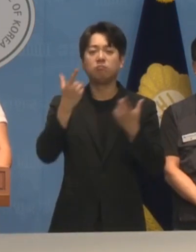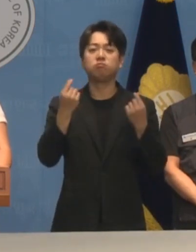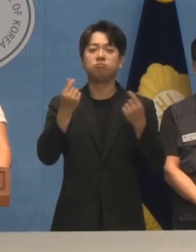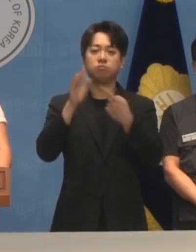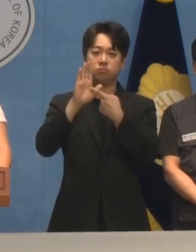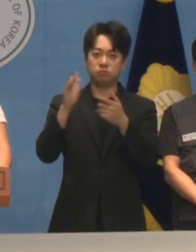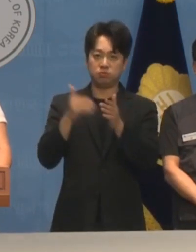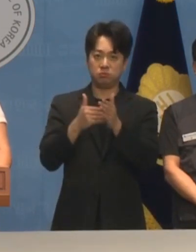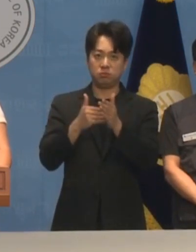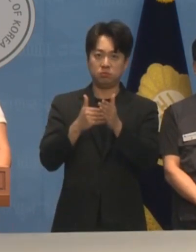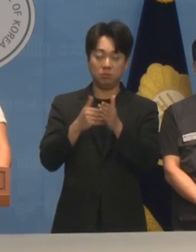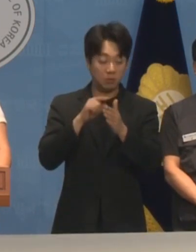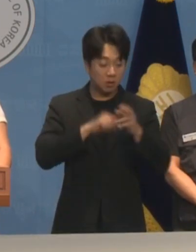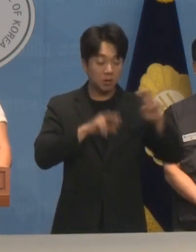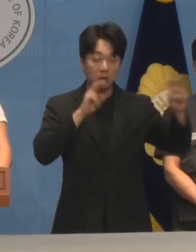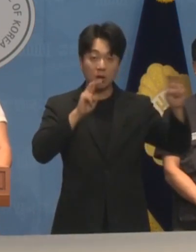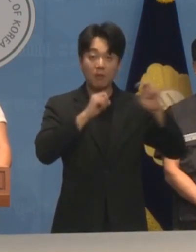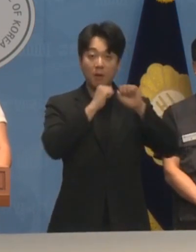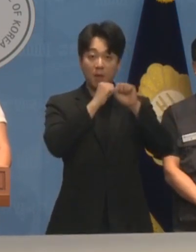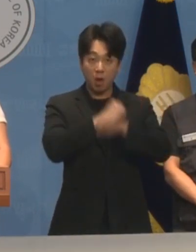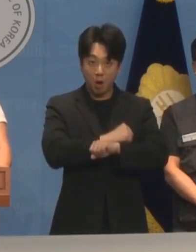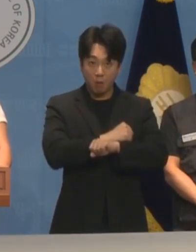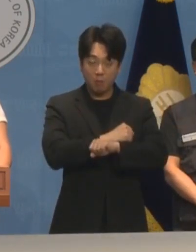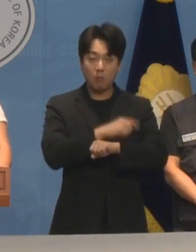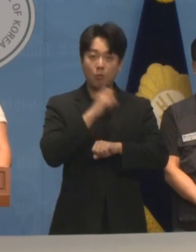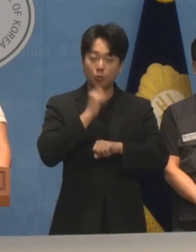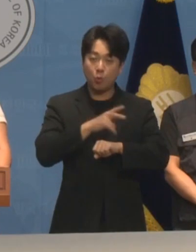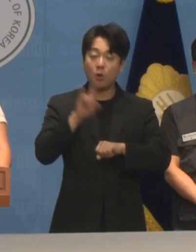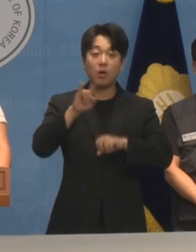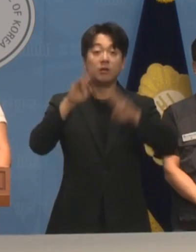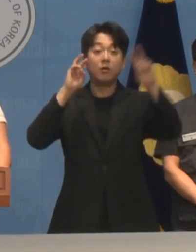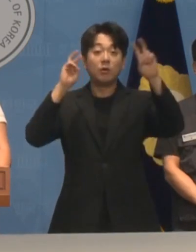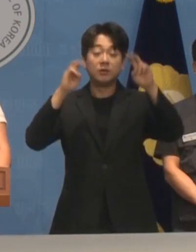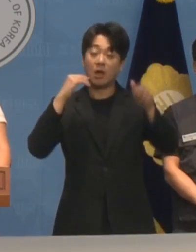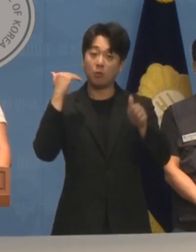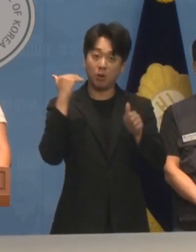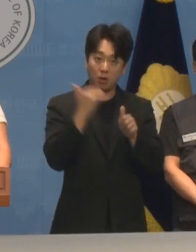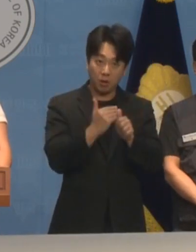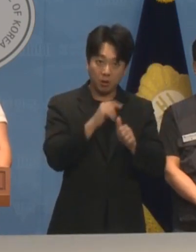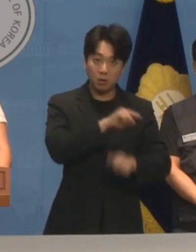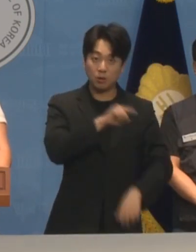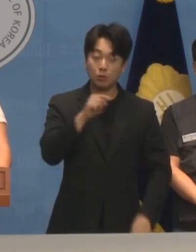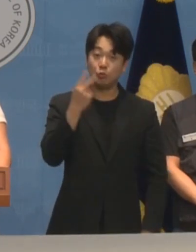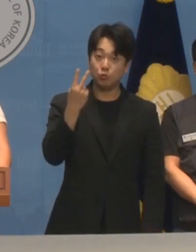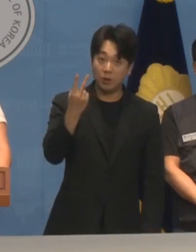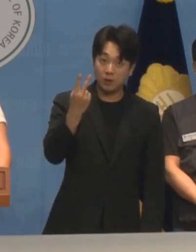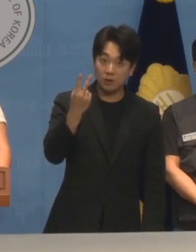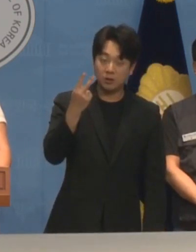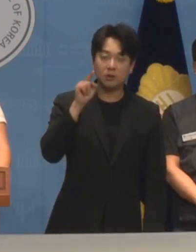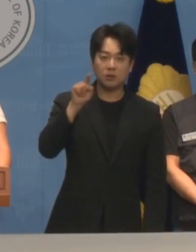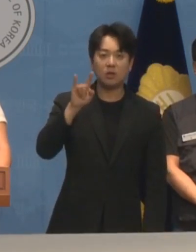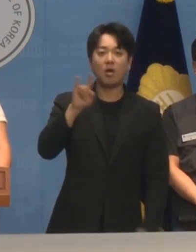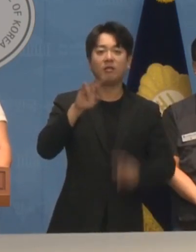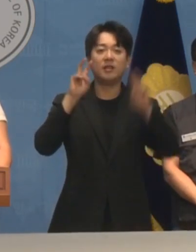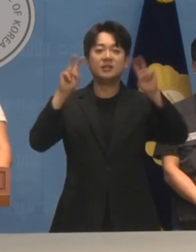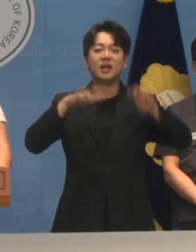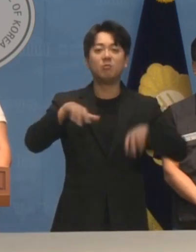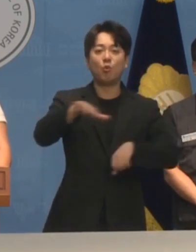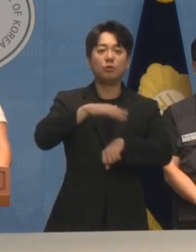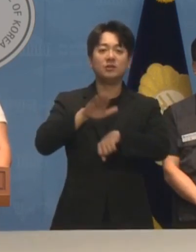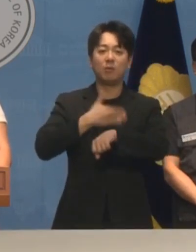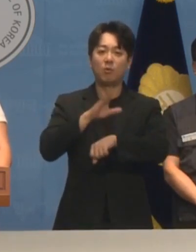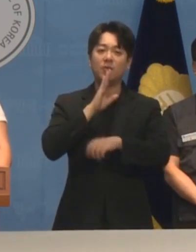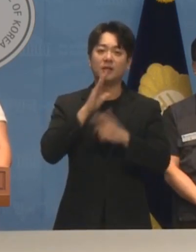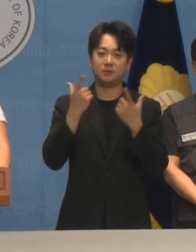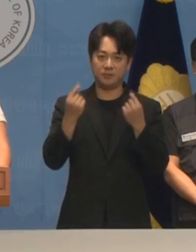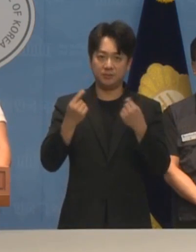이수기업의 폐업과 정리해고는 현대자동차 전반의 사내하청 노동자들의 문제가 될 것입니다.